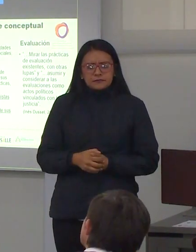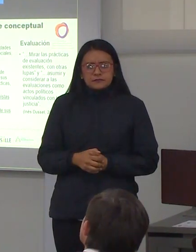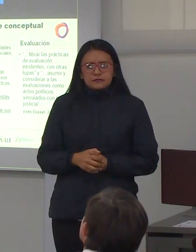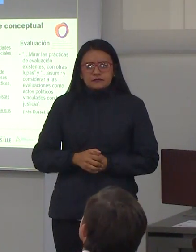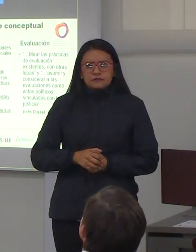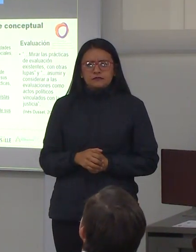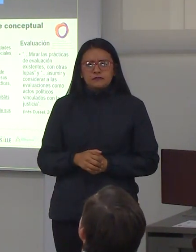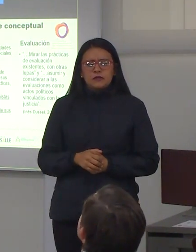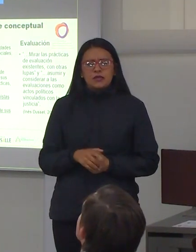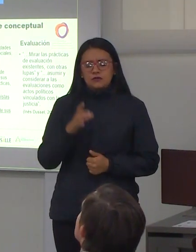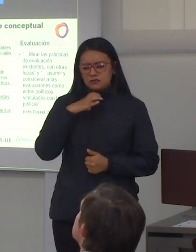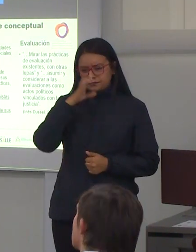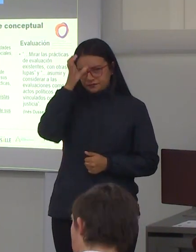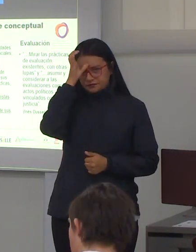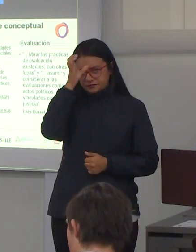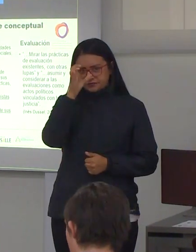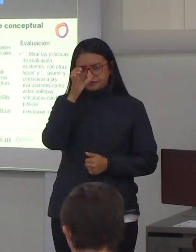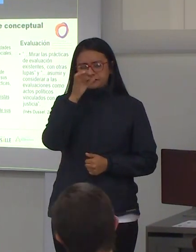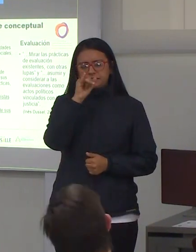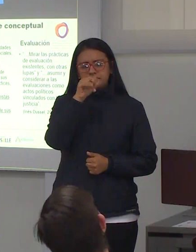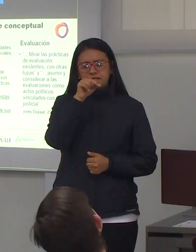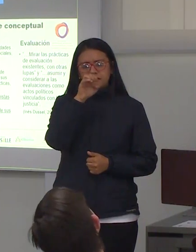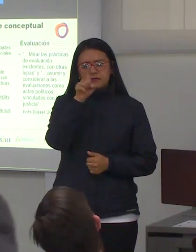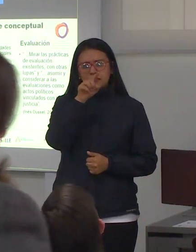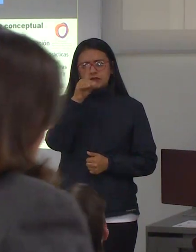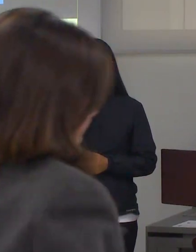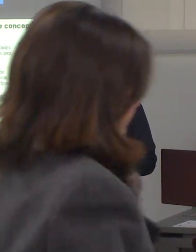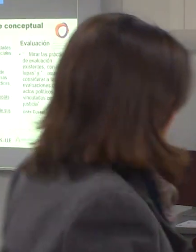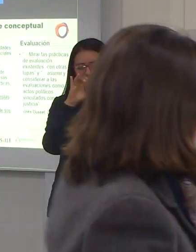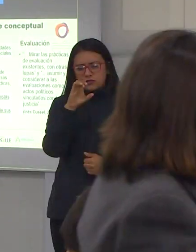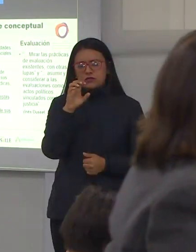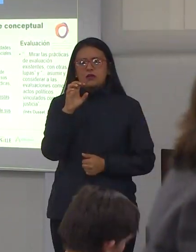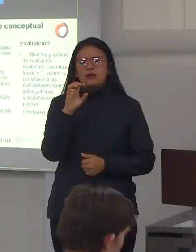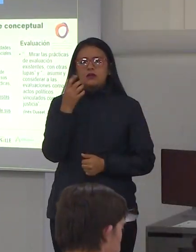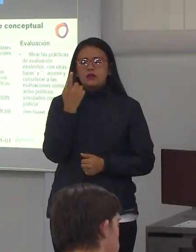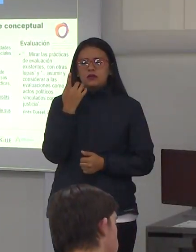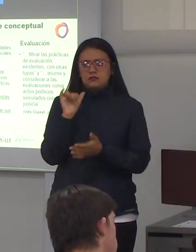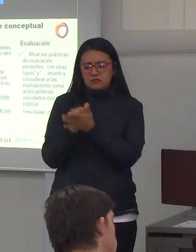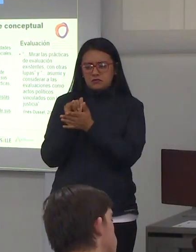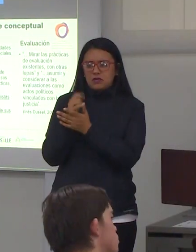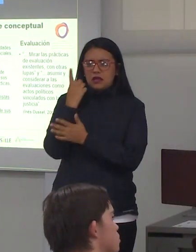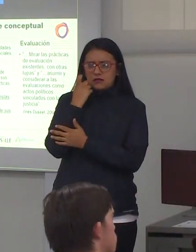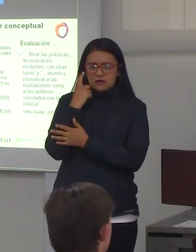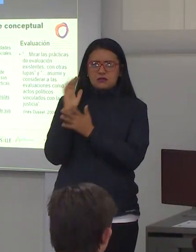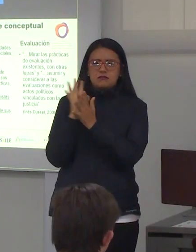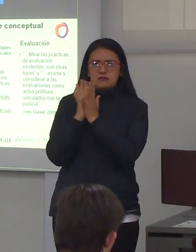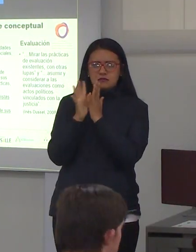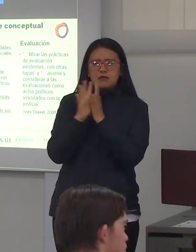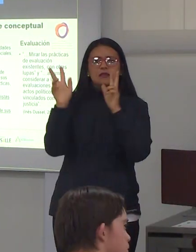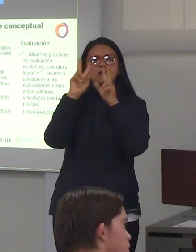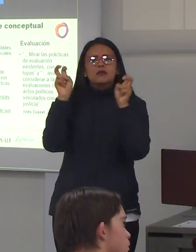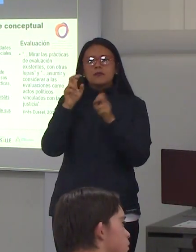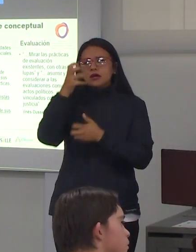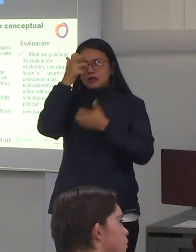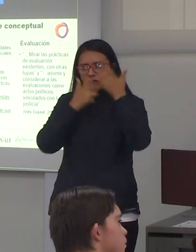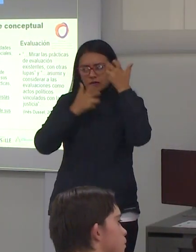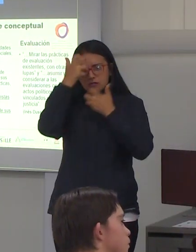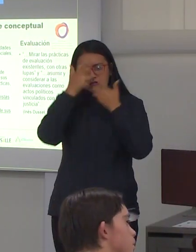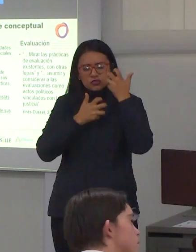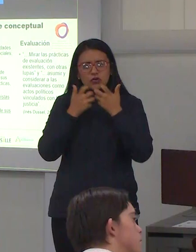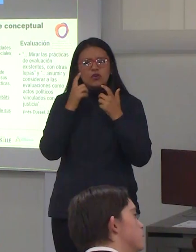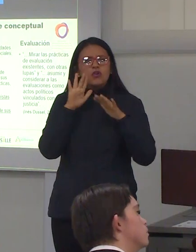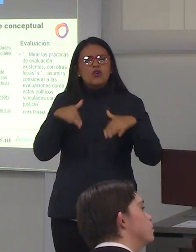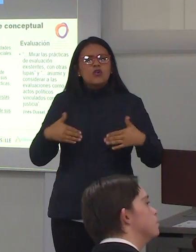un concepto de Inés Ducil que ayer Emiliano lo mencionaba en términos de la evaluación y es